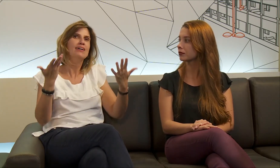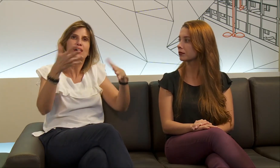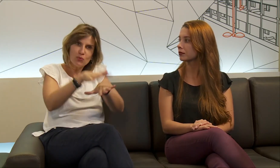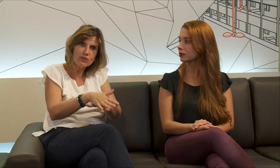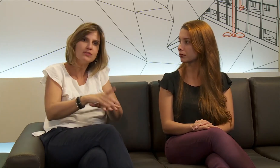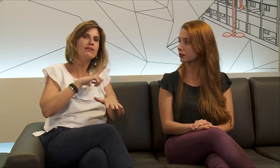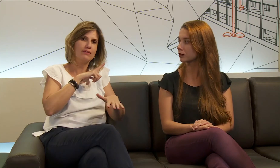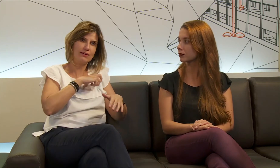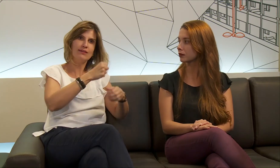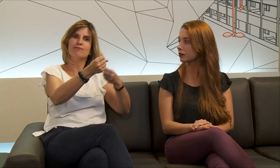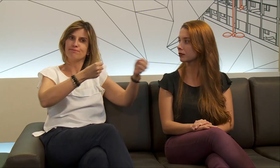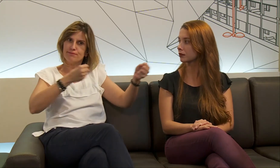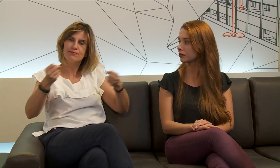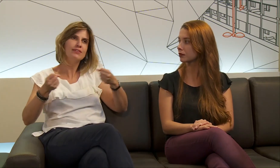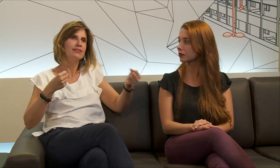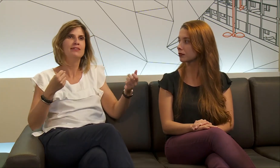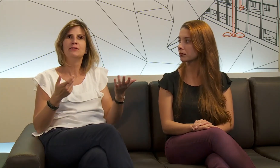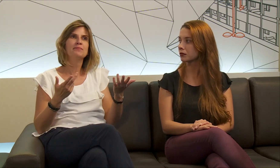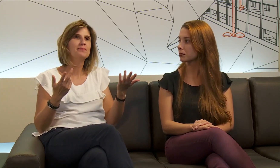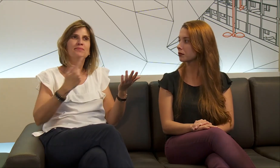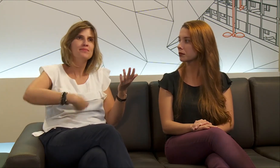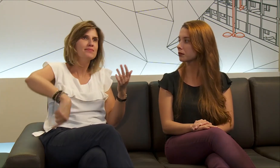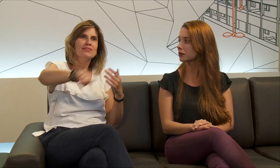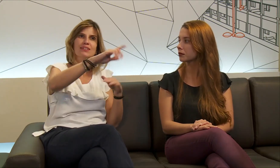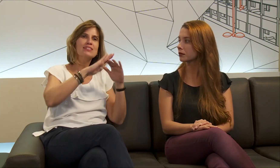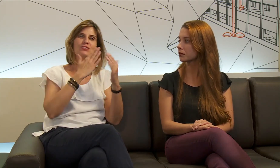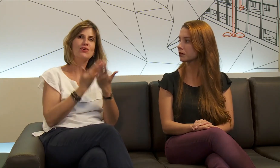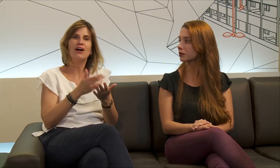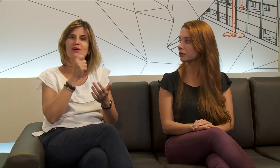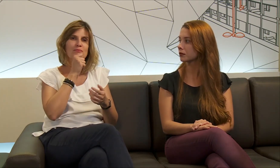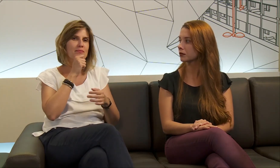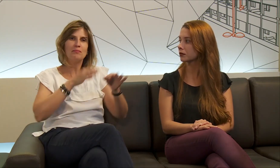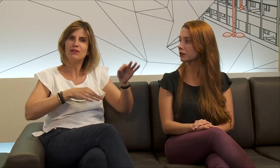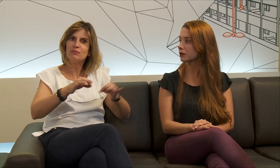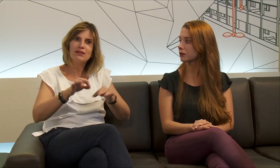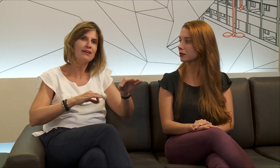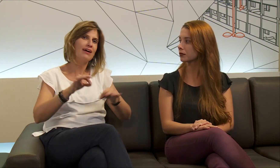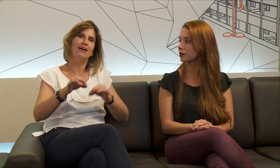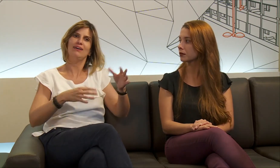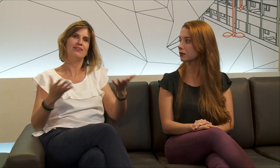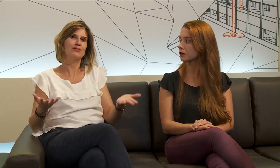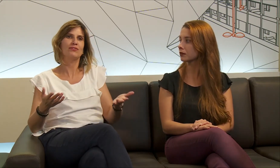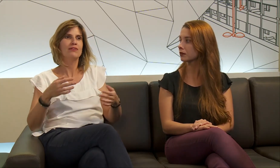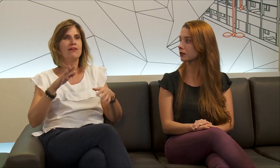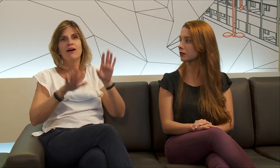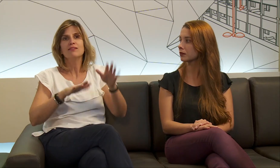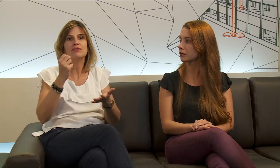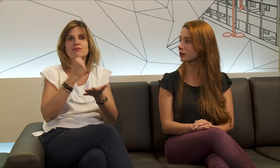dificuldade, porque a inclusão que existe, ela demonstra que as escolas não